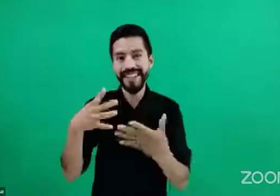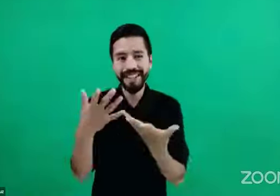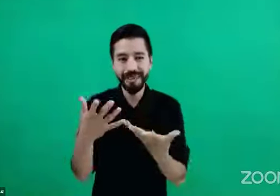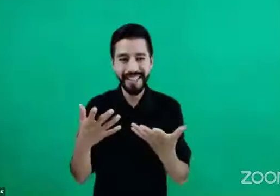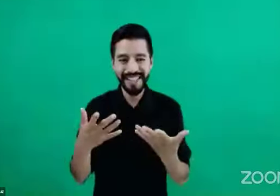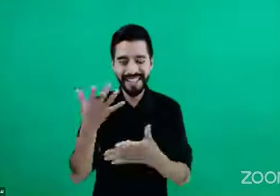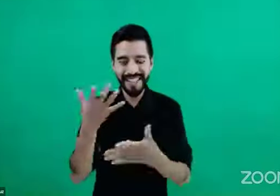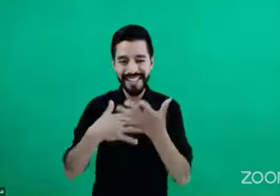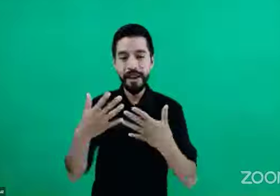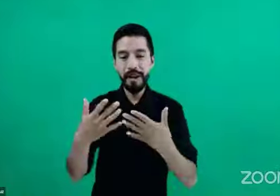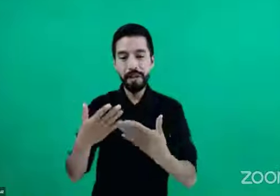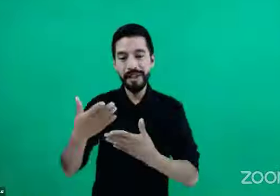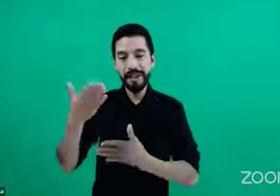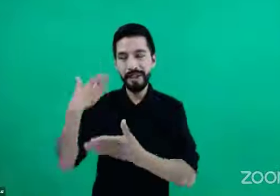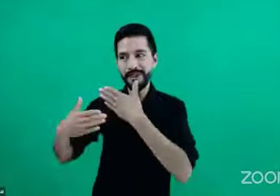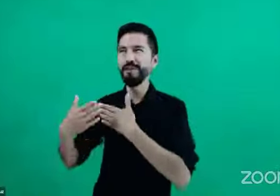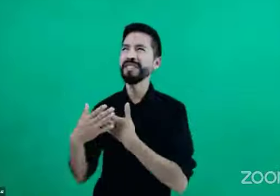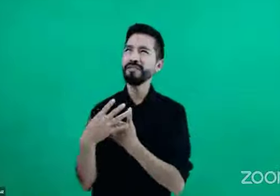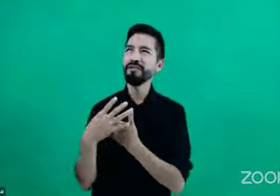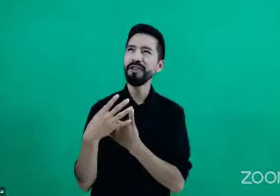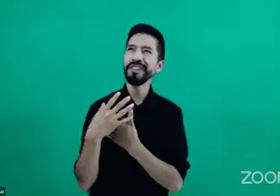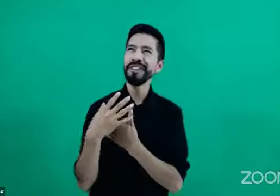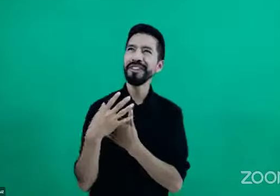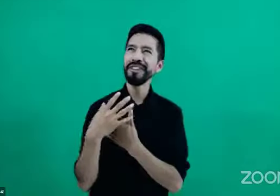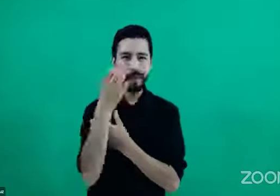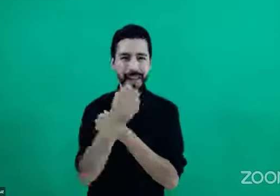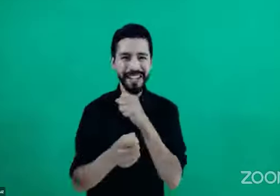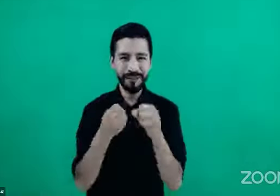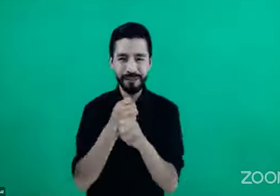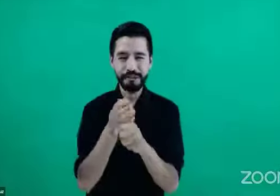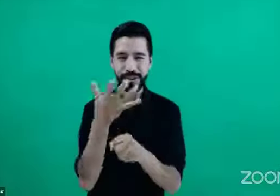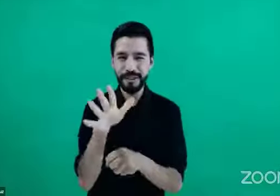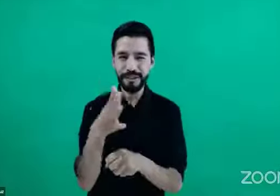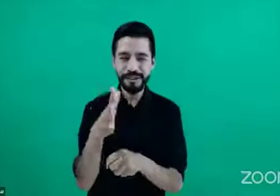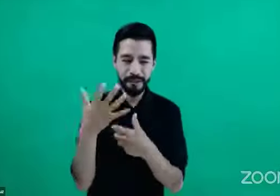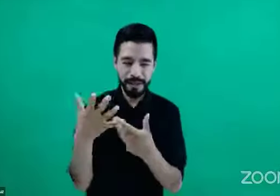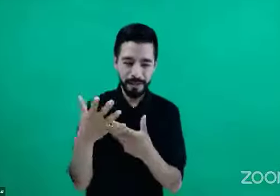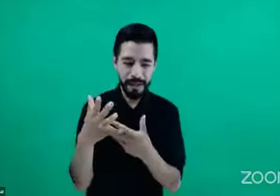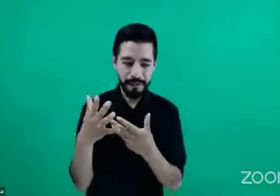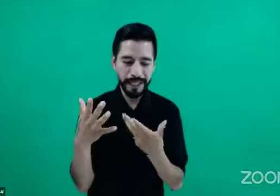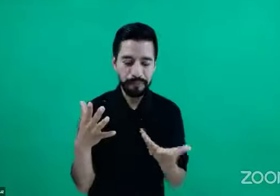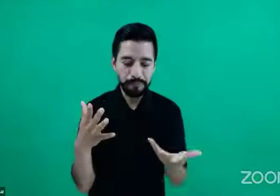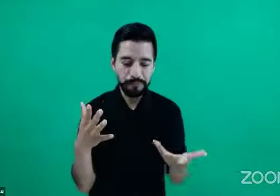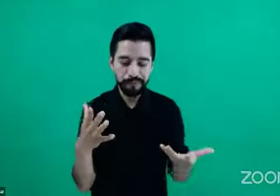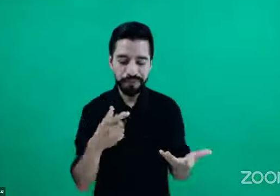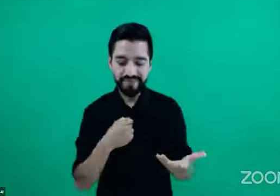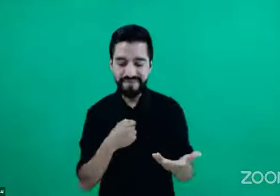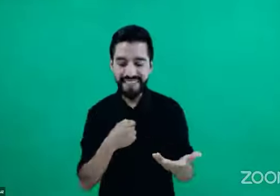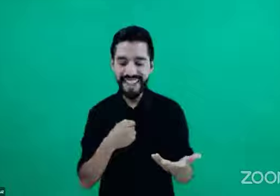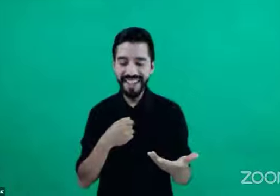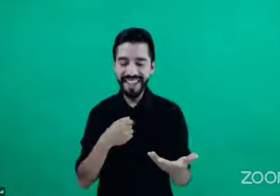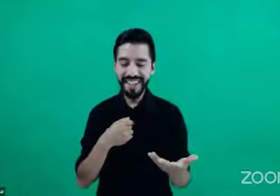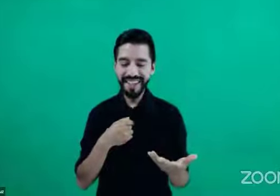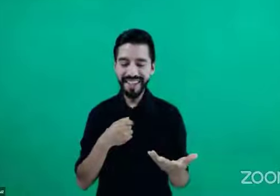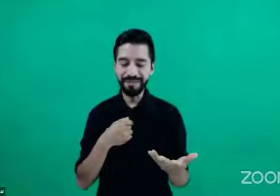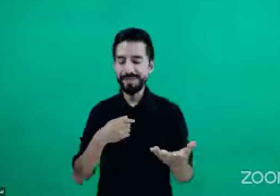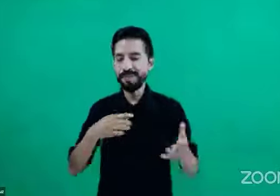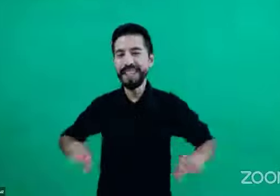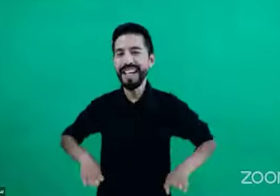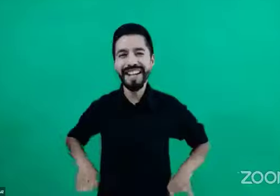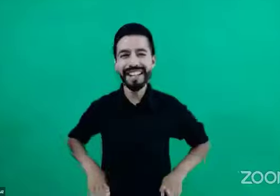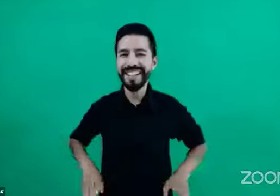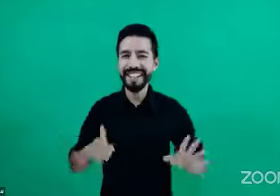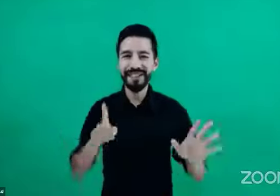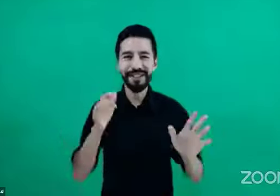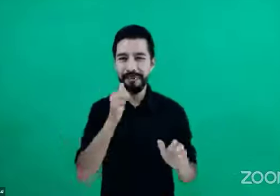aprender la lengua de señas, porque bueno, eso fue como a los 9 años, más o menos aproximadamente, que